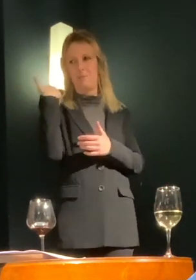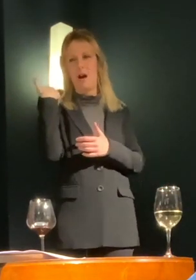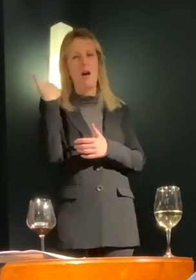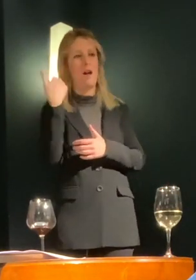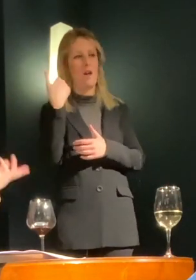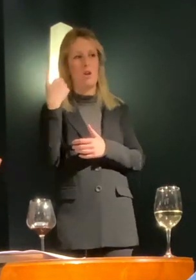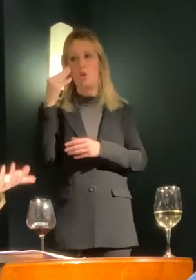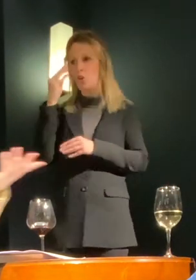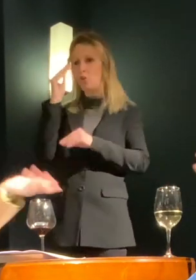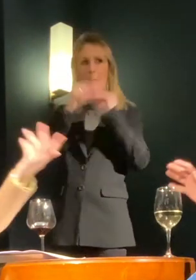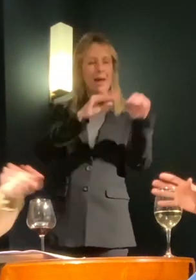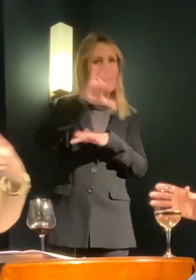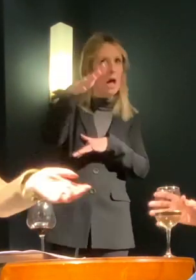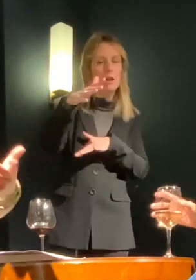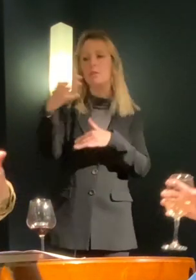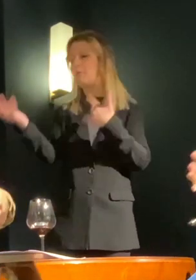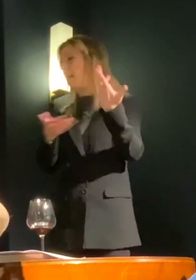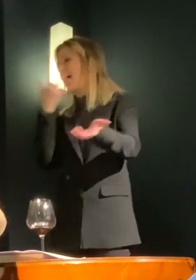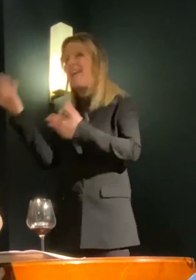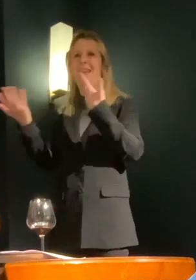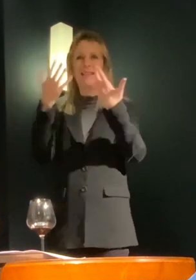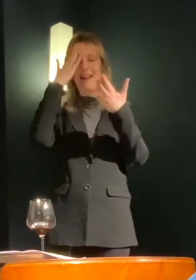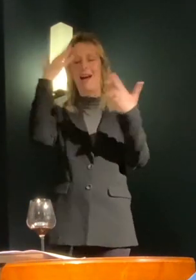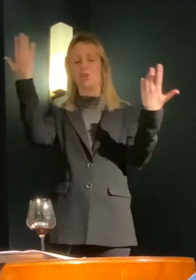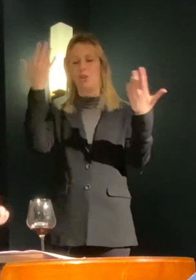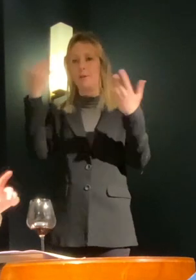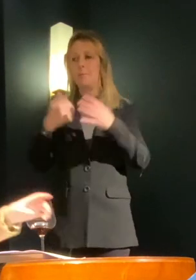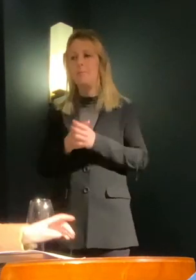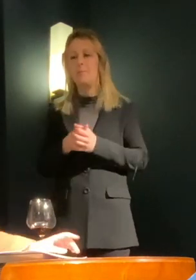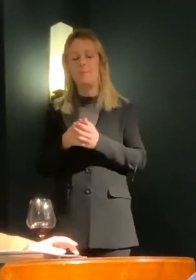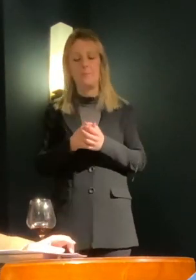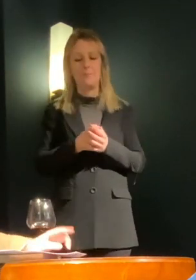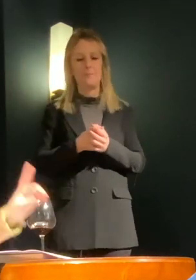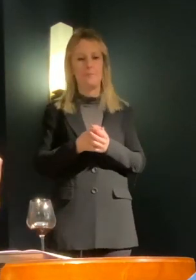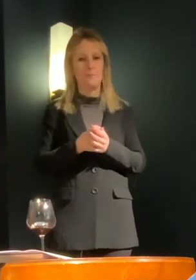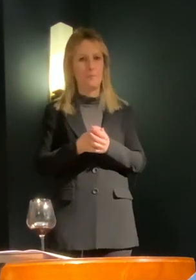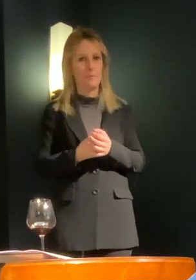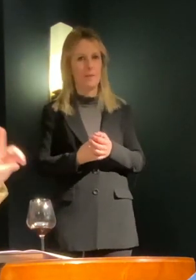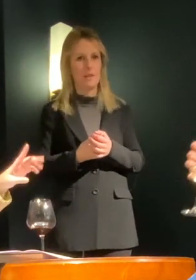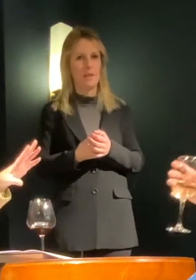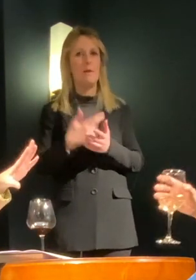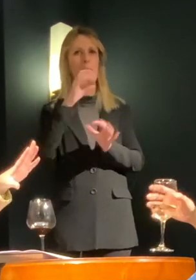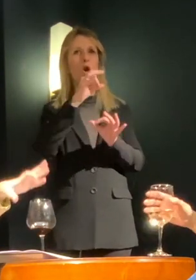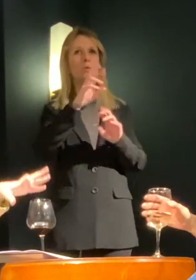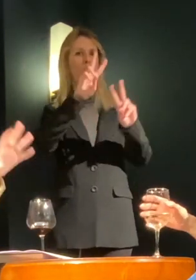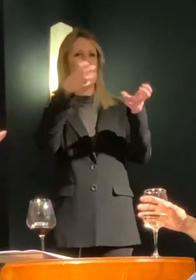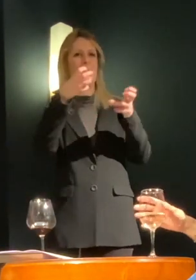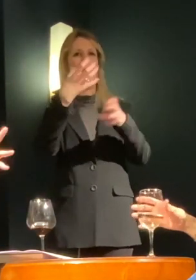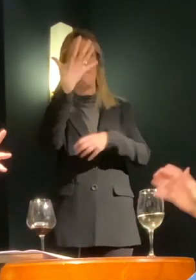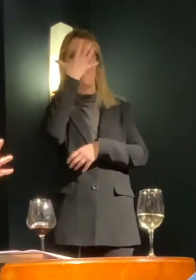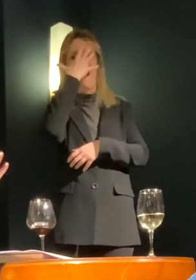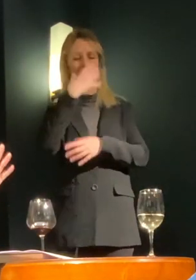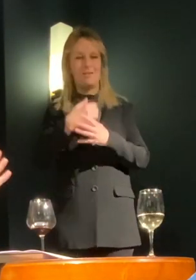pensato, ma non lo so, adesso andiamo così a caso. Se... al discorso delle maschere, no? Di